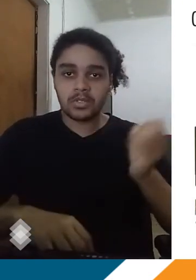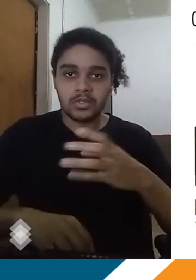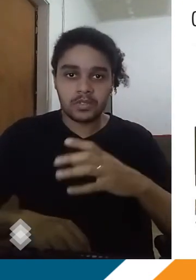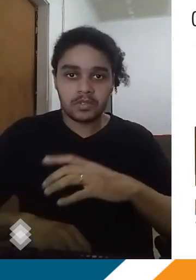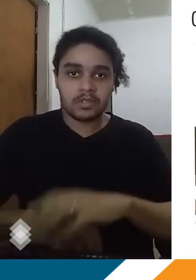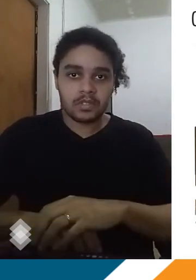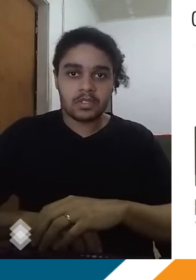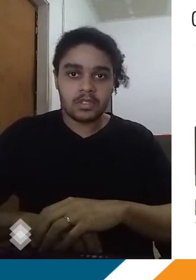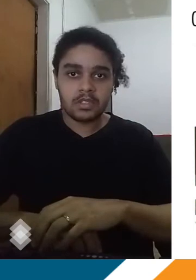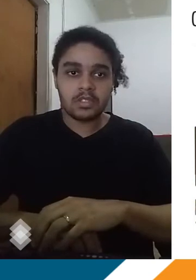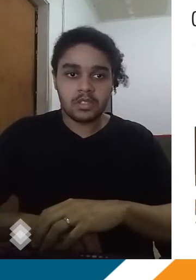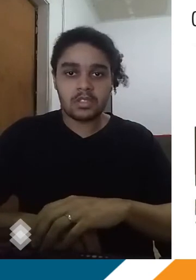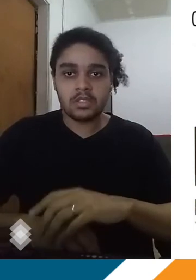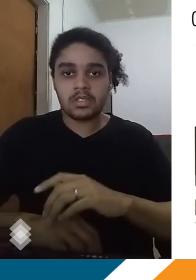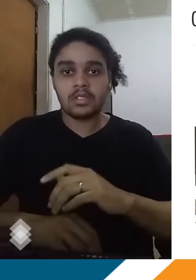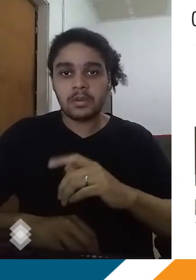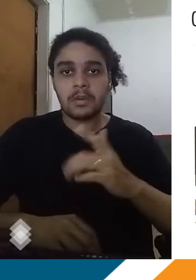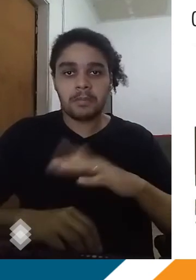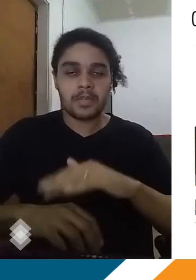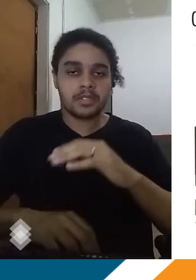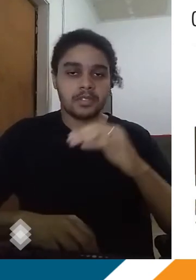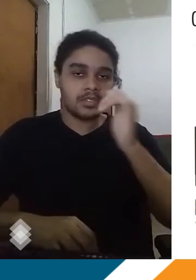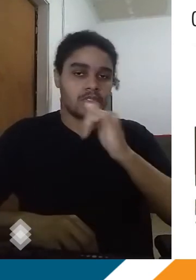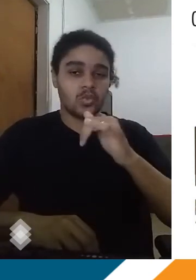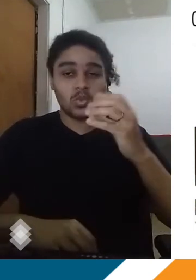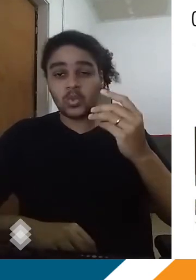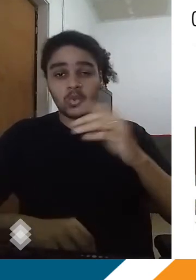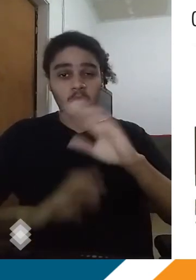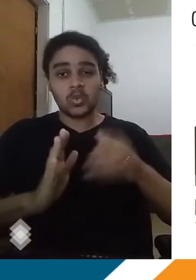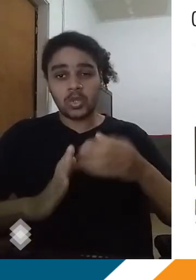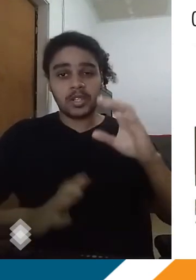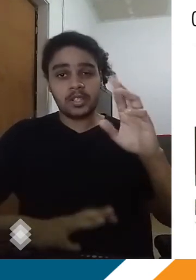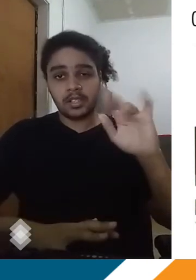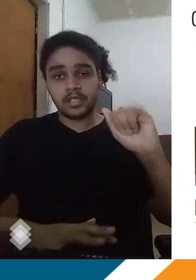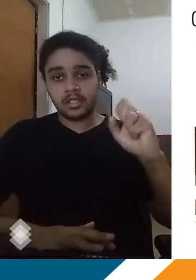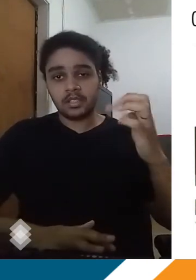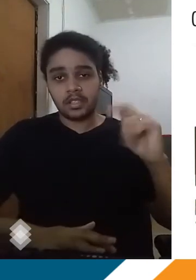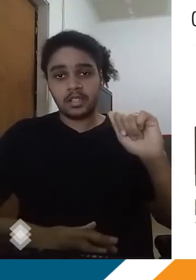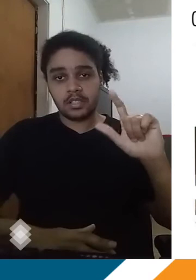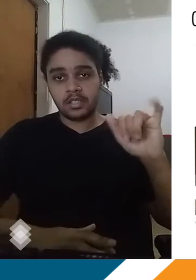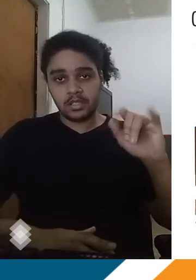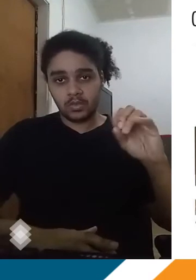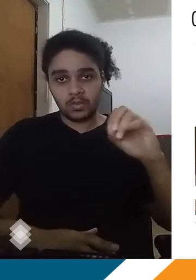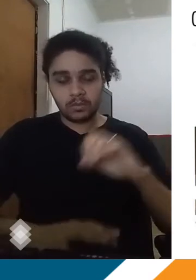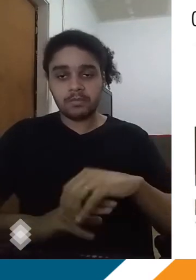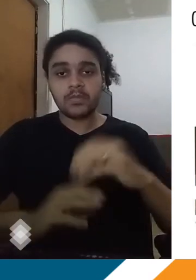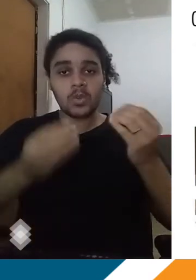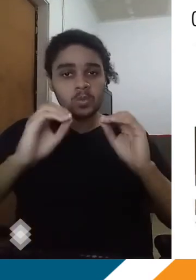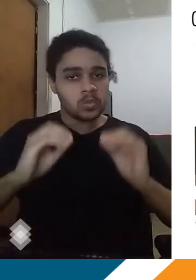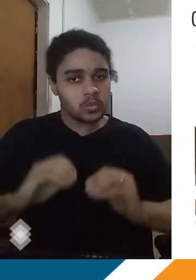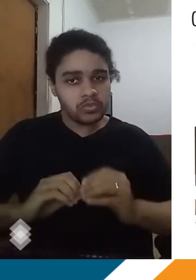a gente tem os escudos cristalinos, né, sendo os mais antigos de todos. Posteriormente, as bacias sedimentares, frutos